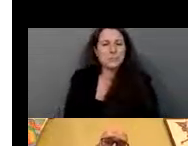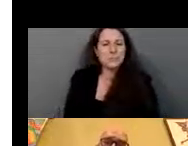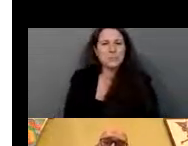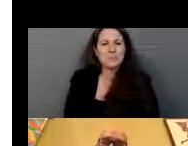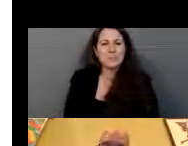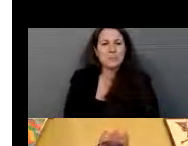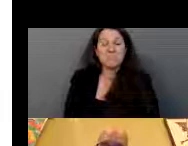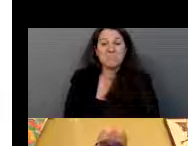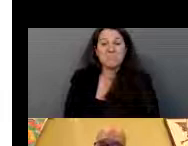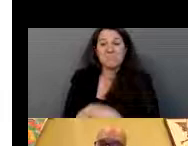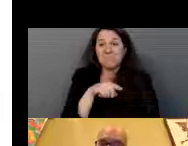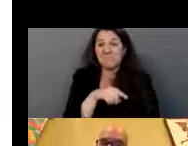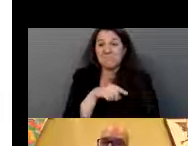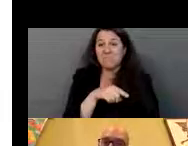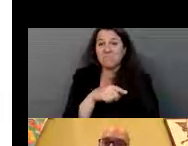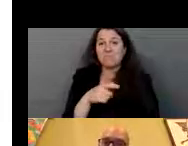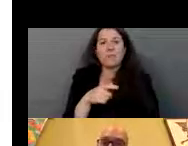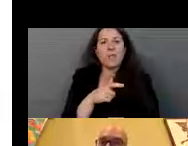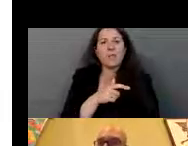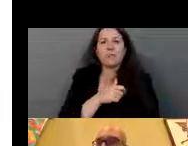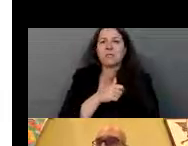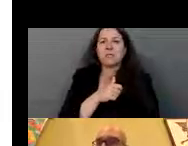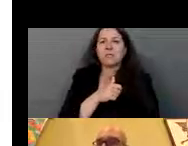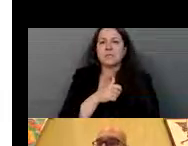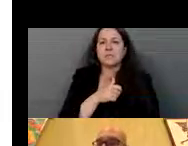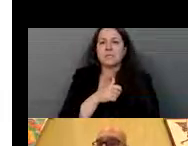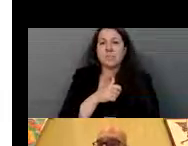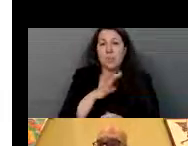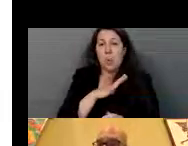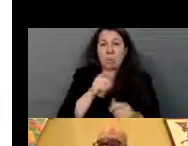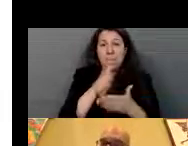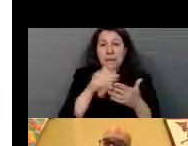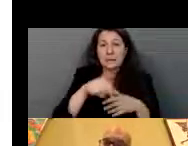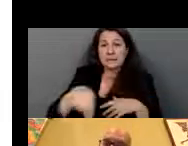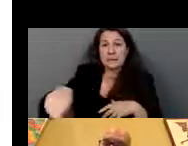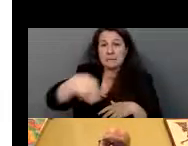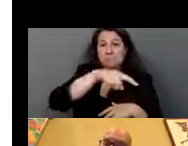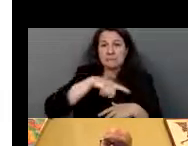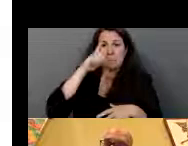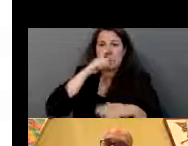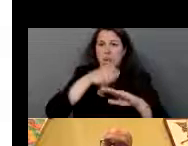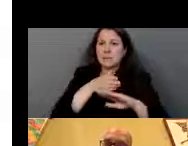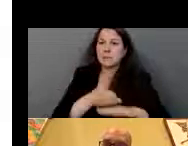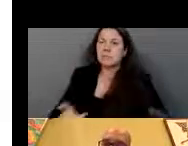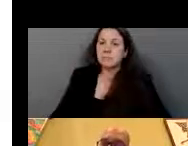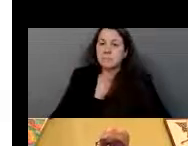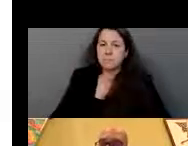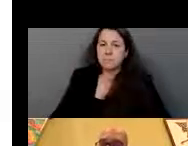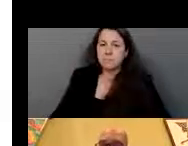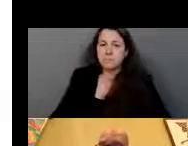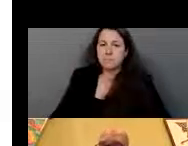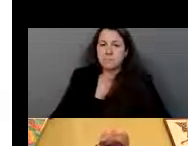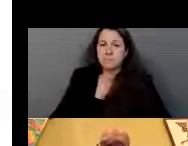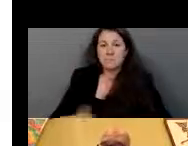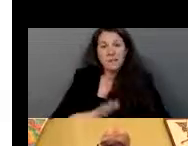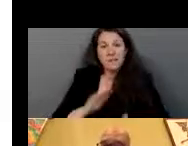des réseaux de transport en commun qui sont inaccessibles autour du monde. Alors, encore une fois, c'est encore le cas qu'à Montréal,